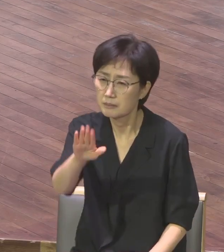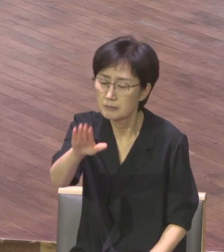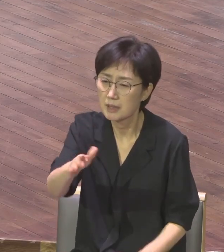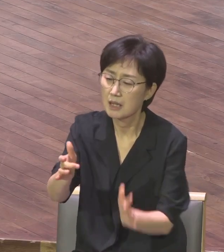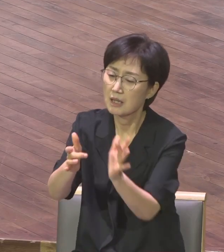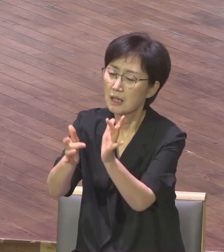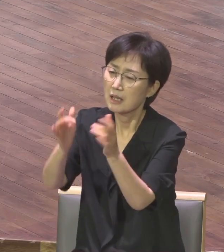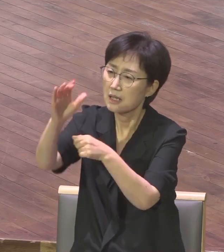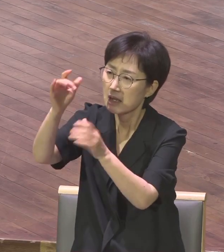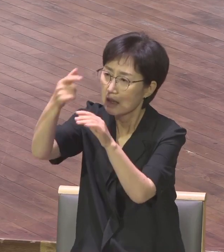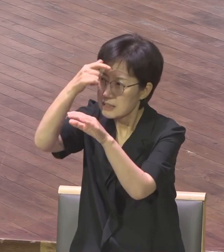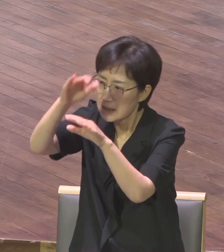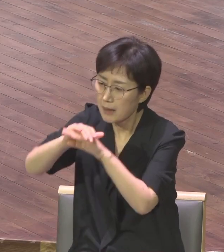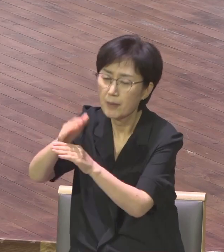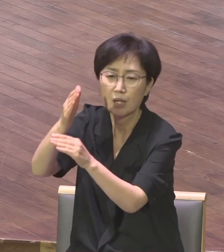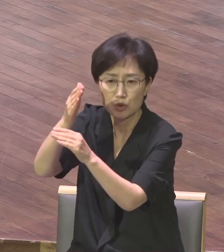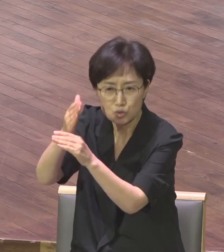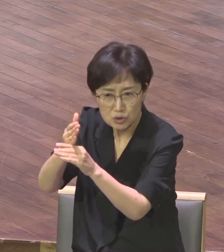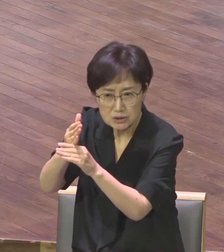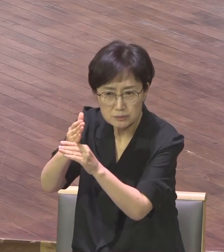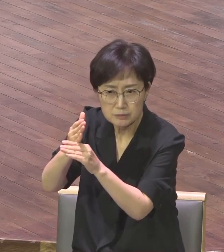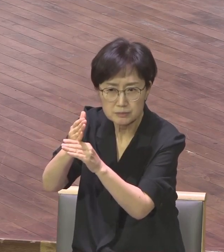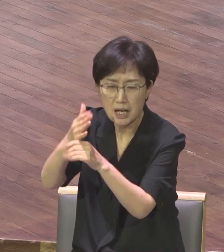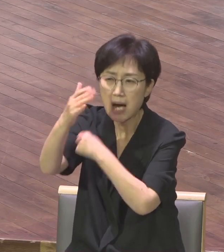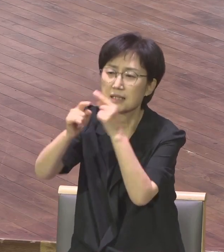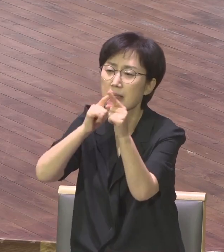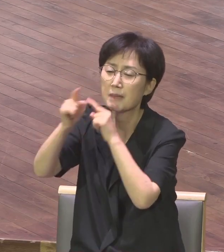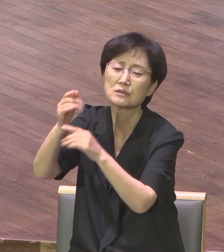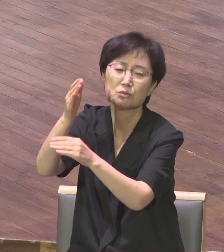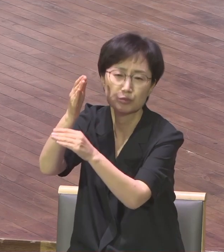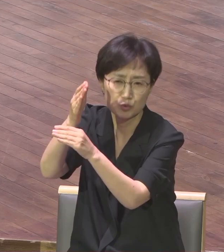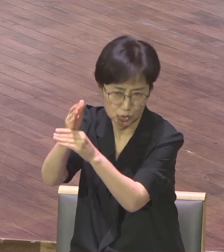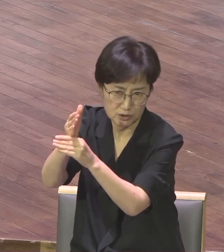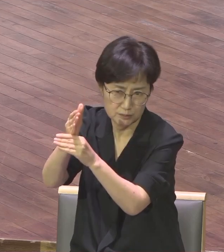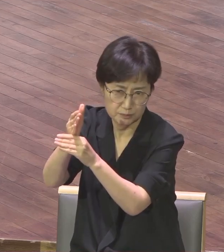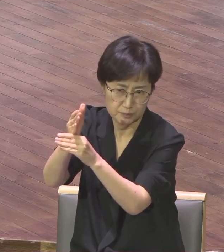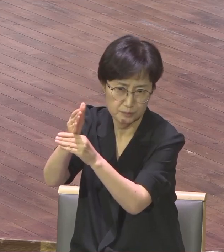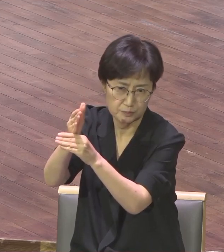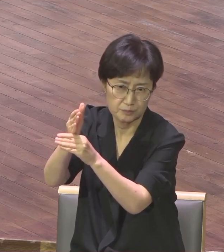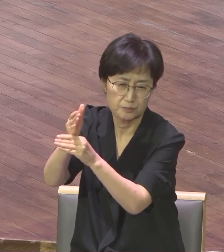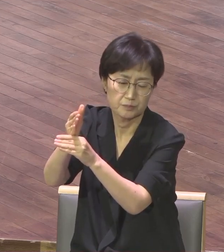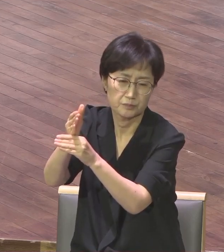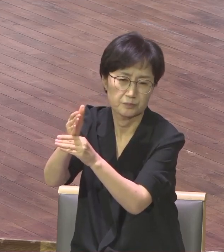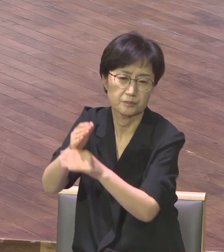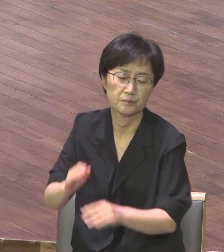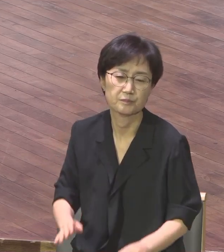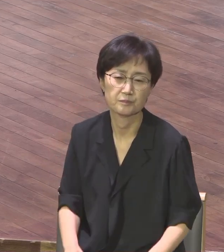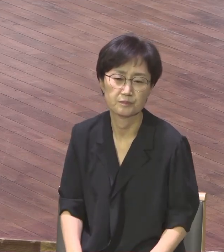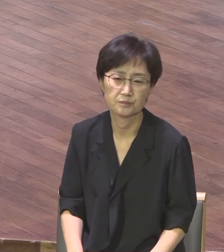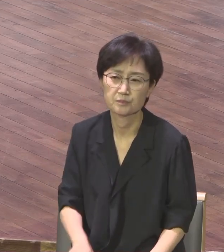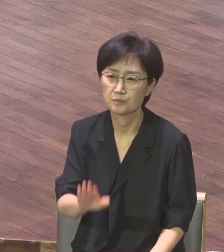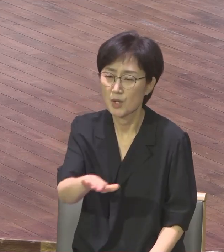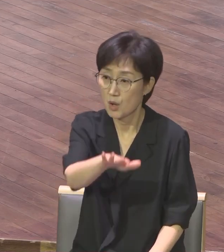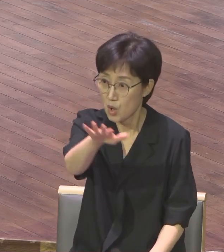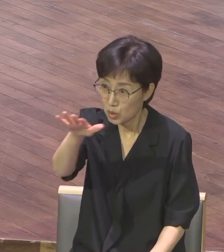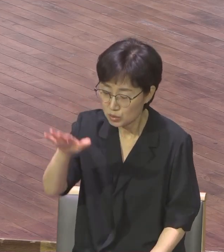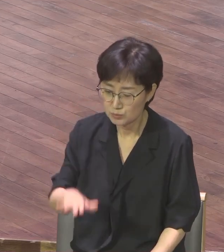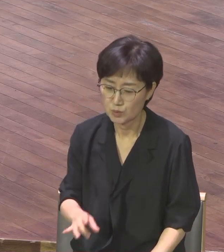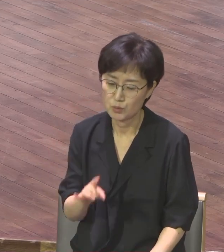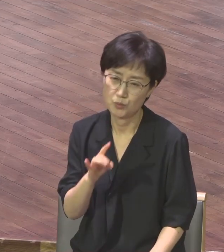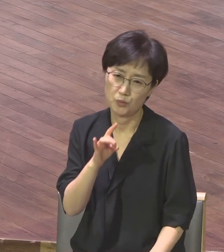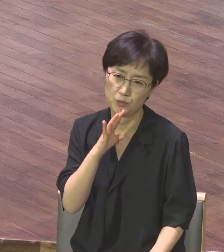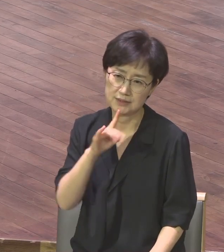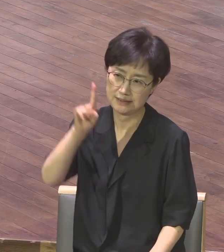강단 중심의 삶, 말씀 중심의 삶, 이게 중요해요. 영계 모든 성도들